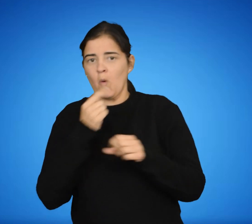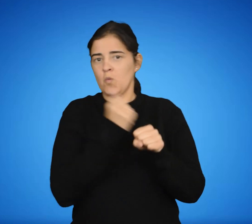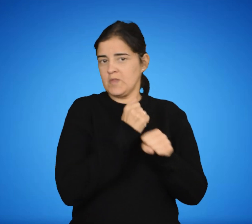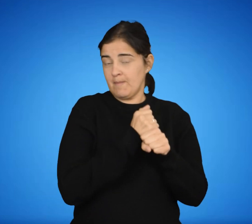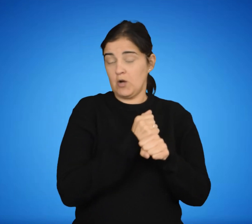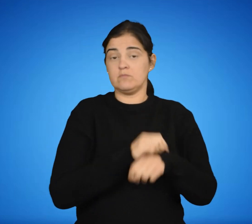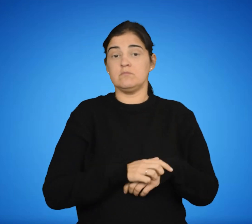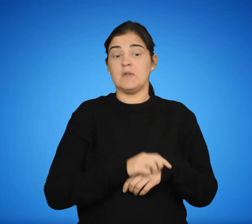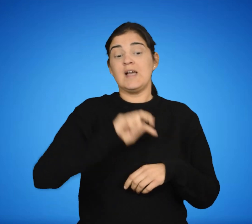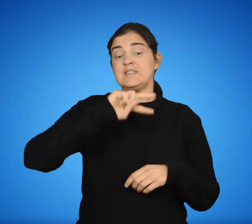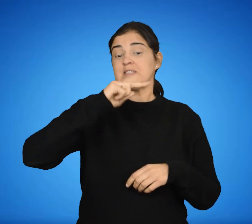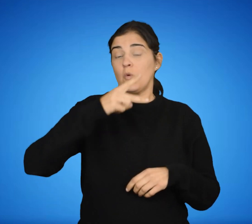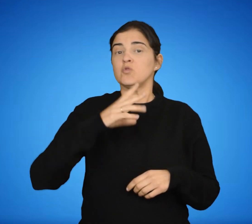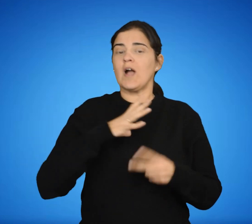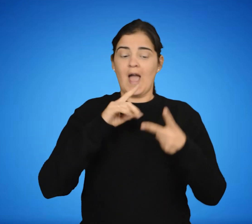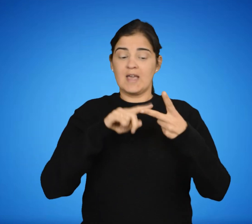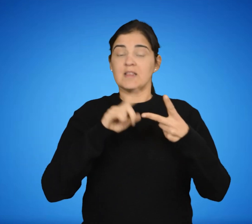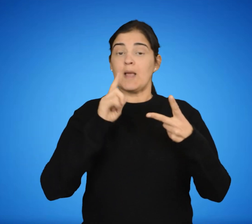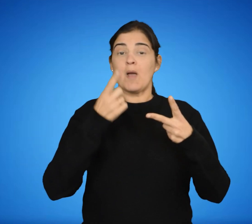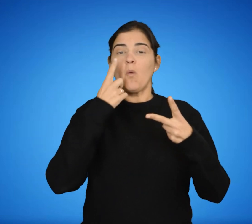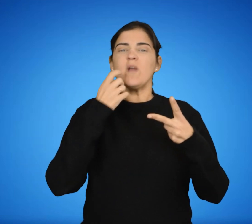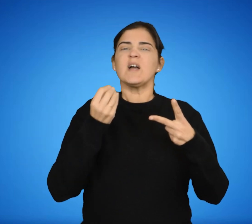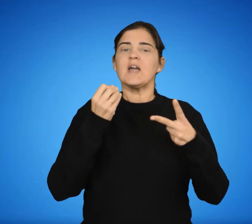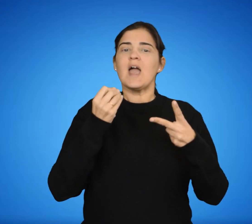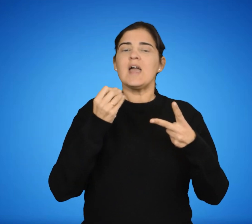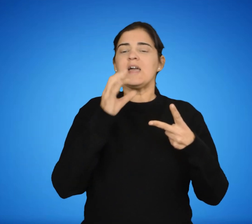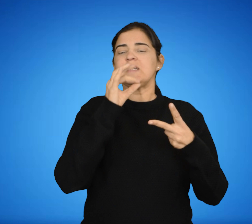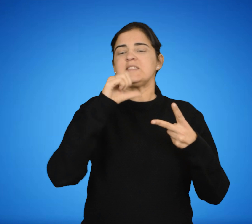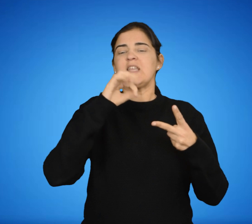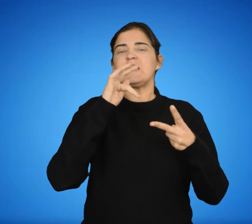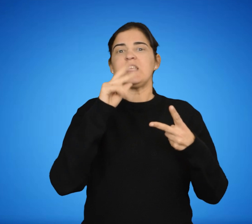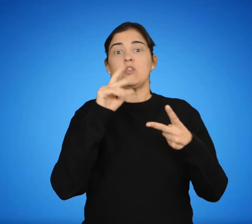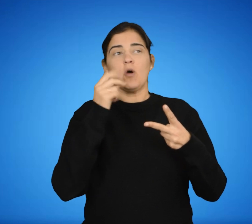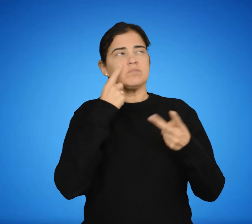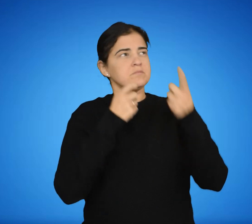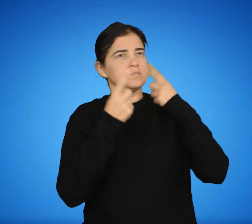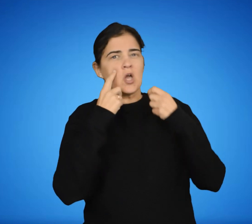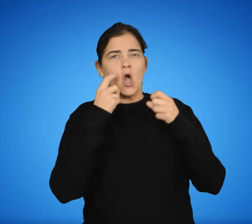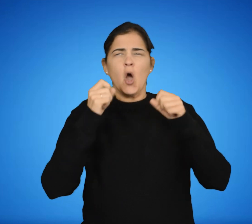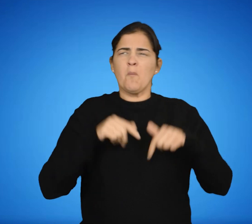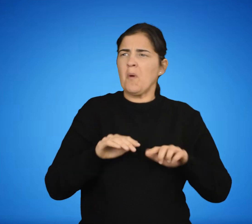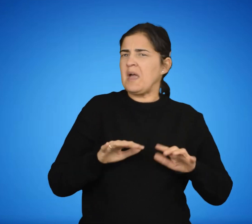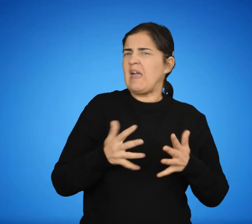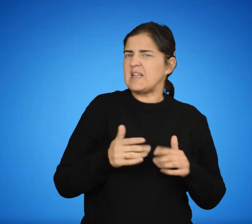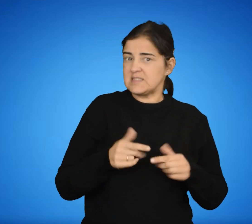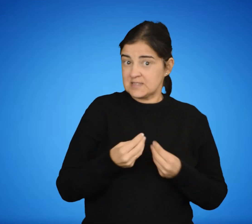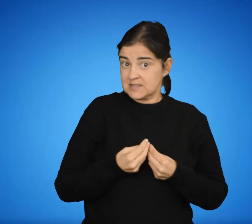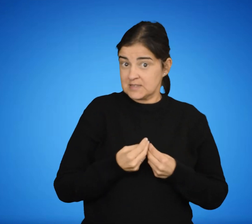El segundo lugar en que están contenidas sin darnos cuenta es el sentido común. ¿Qué es esto? Lo